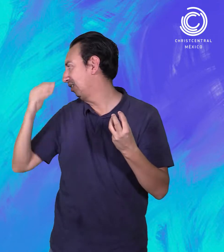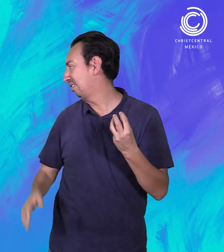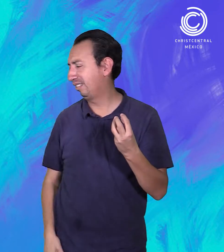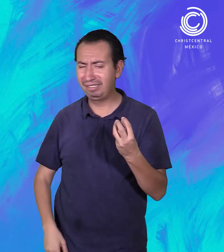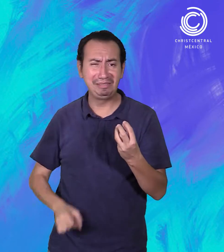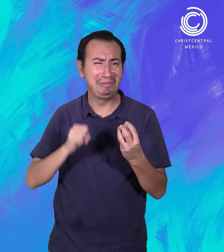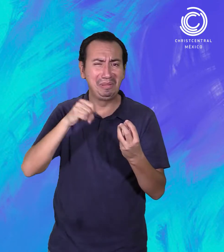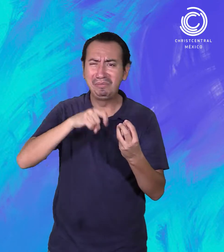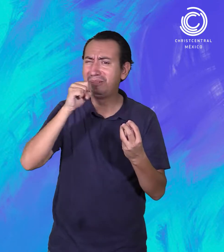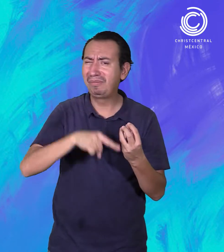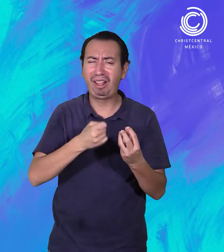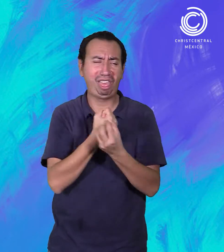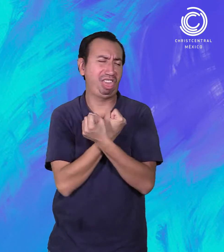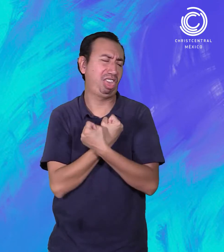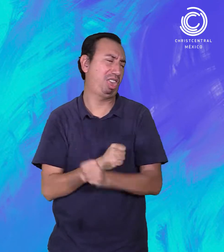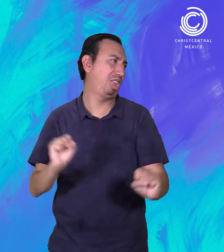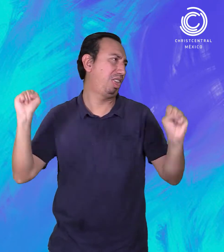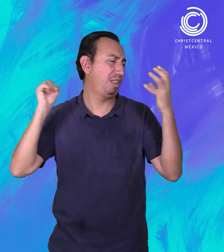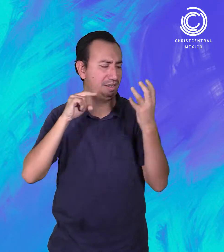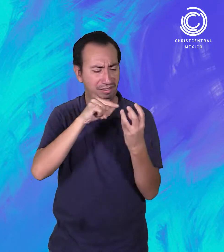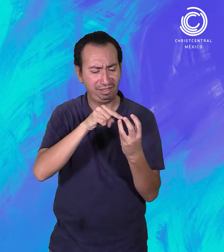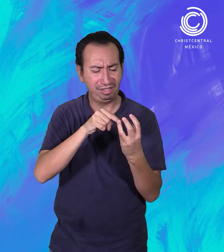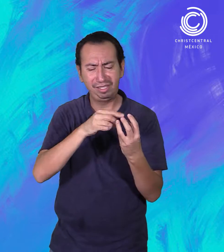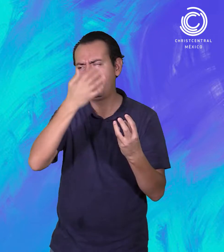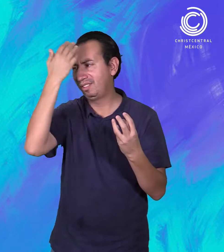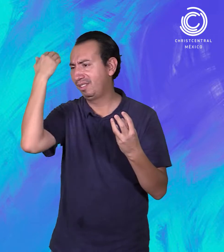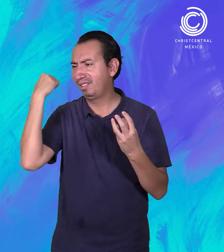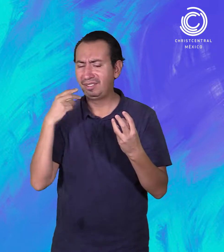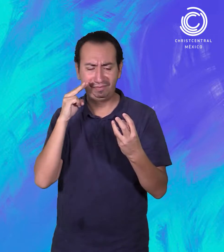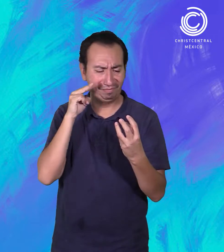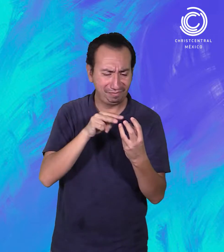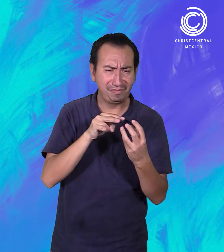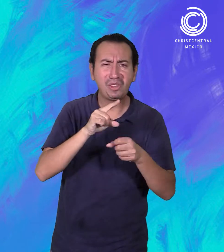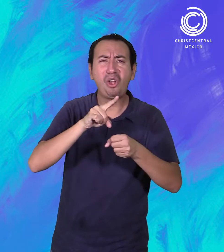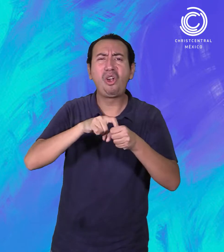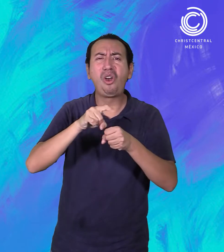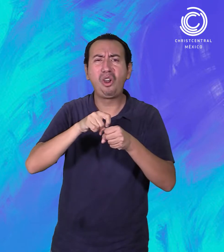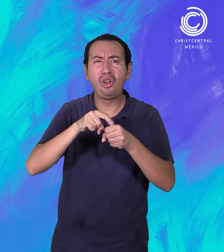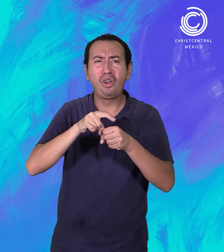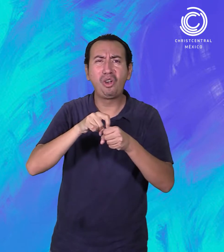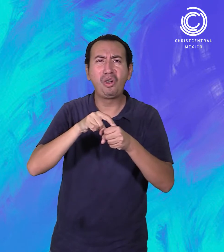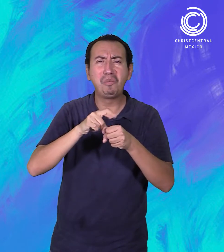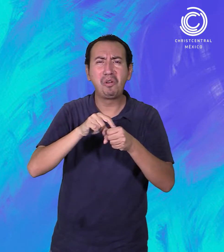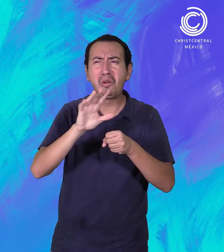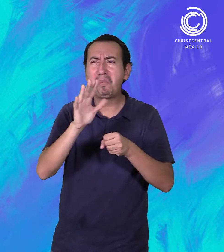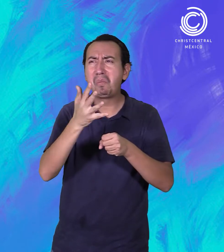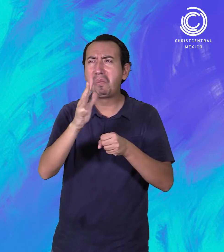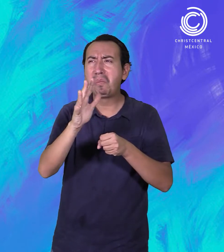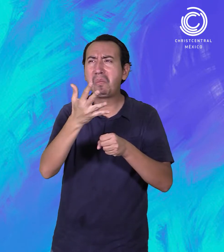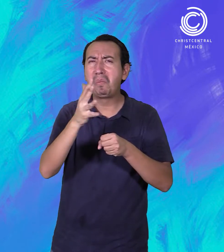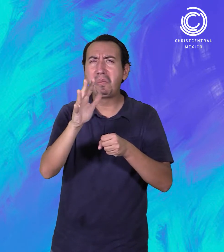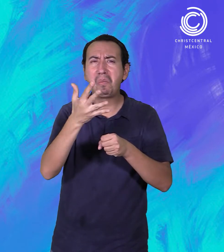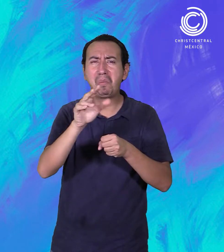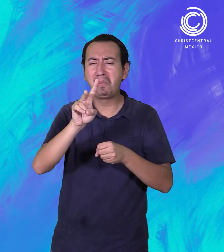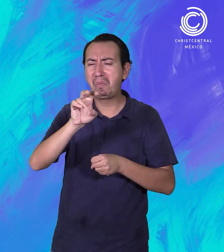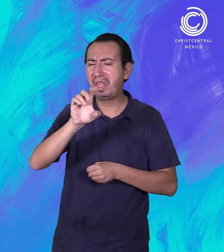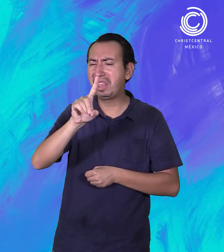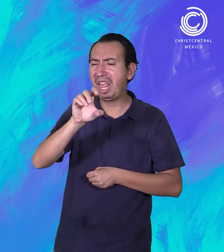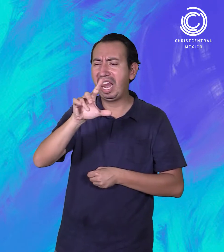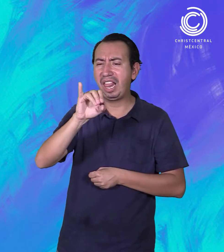ojos. Y el maná era como semilla de culantro, y su color como color de